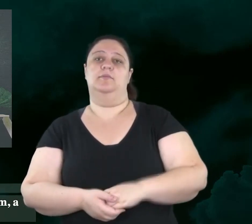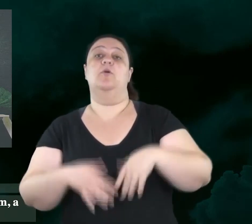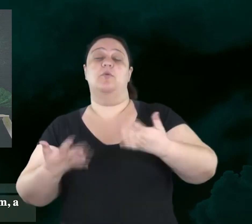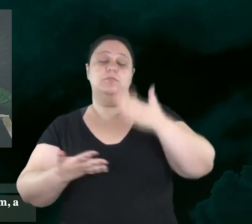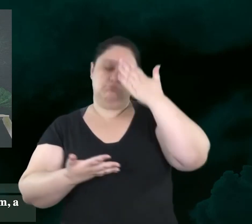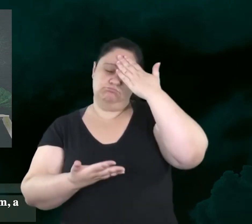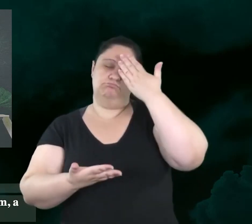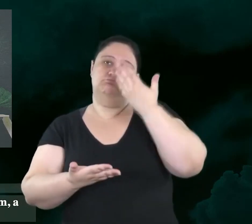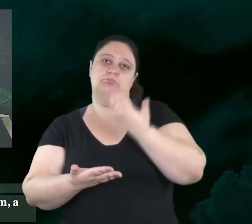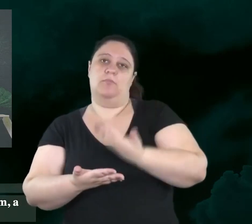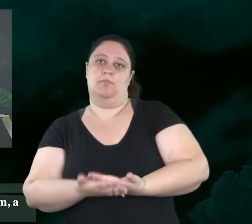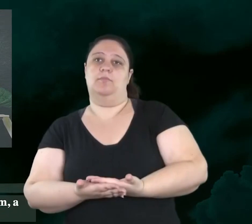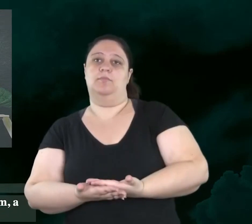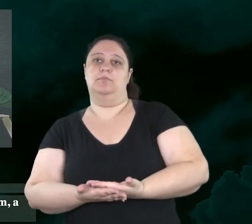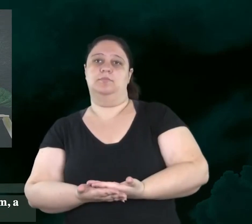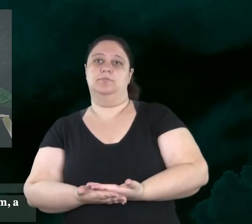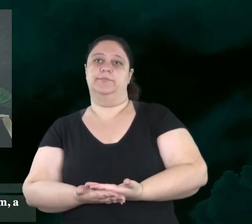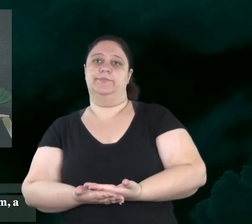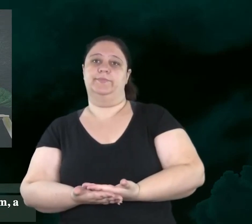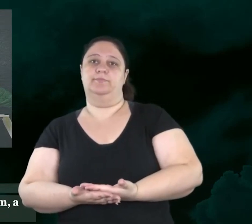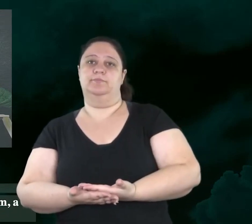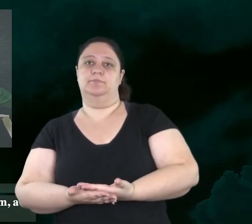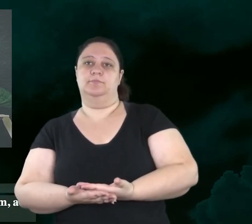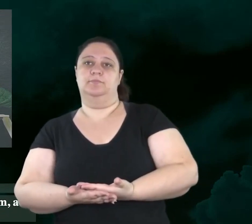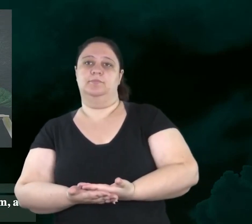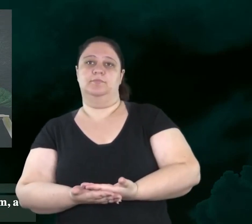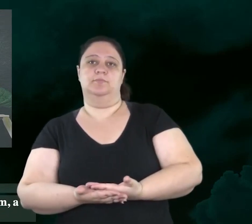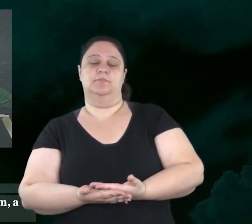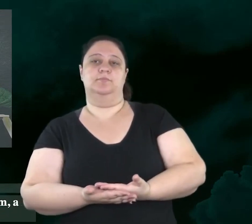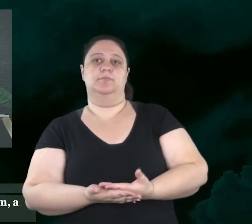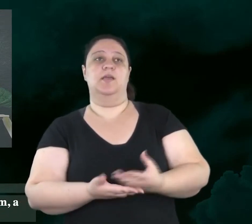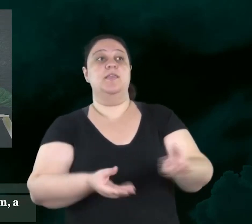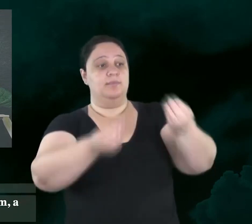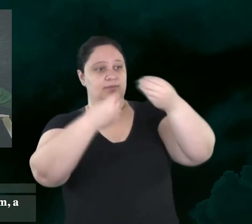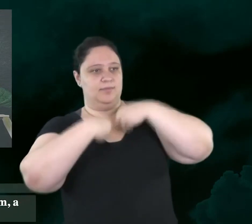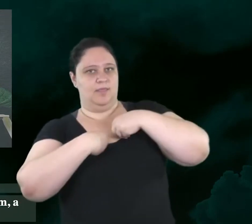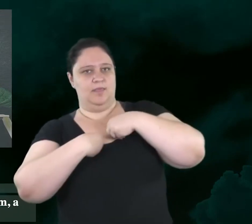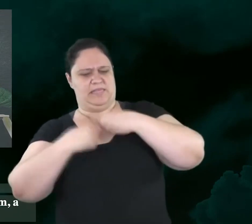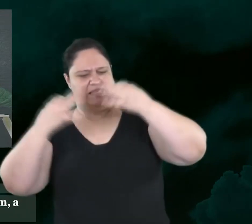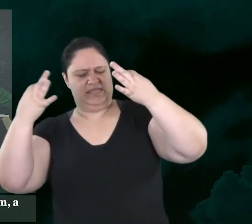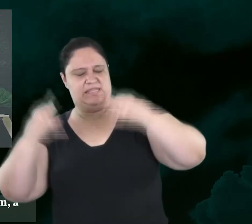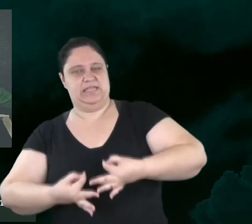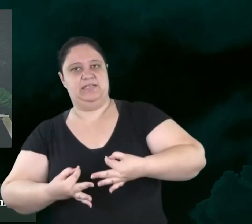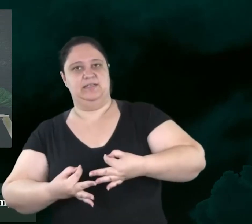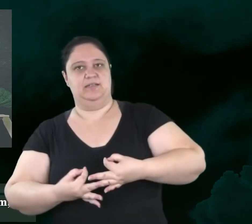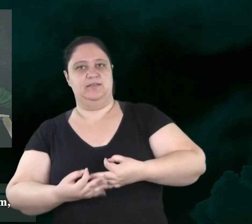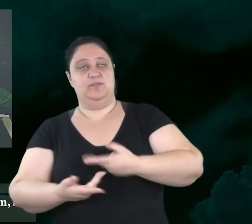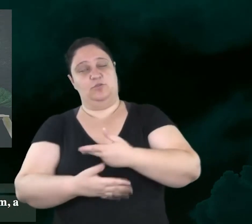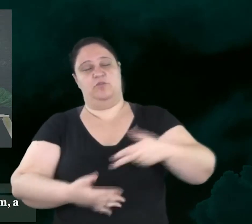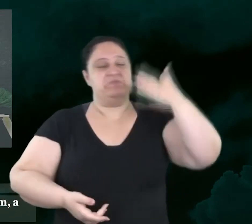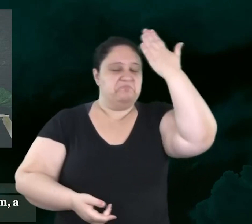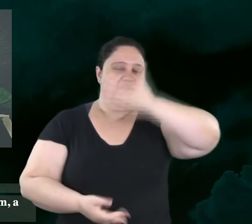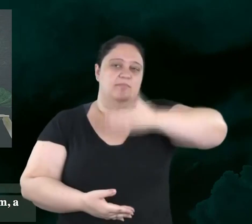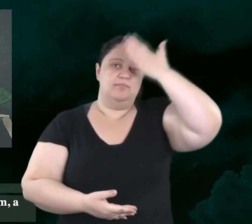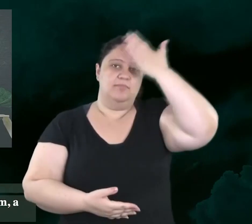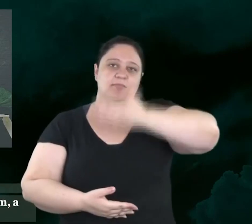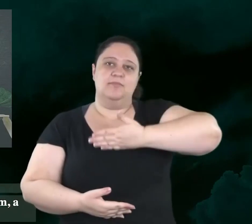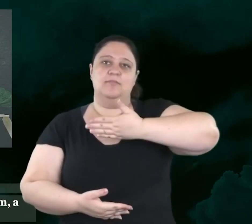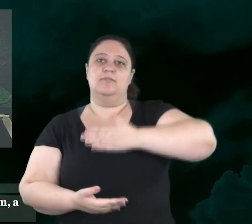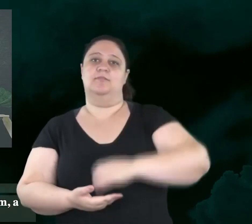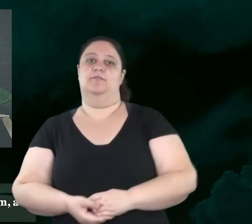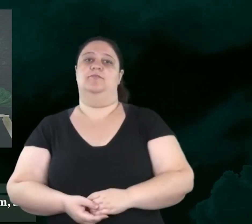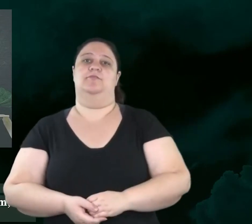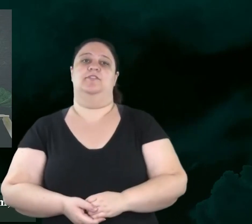recebe a convicção, você recebe coisas invisíveis, da esfera invisível de